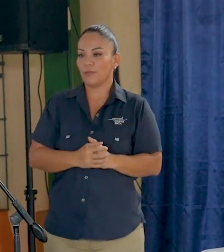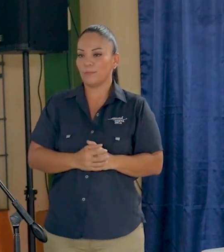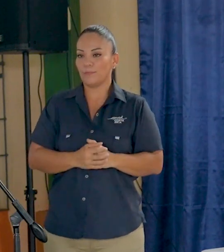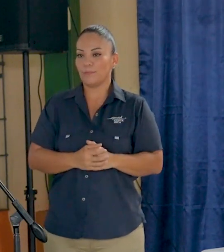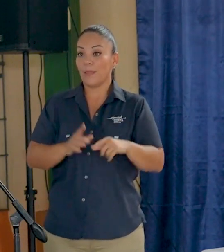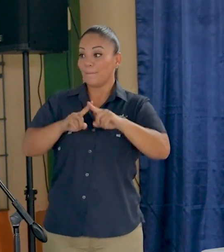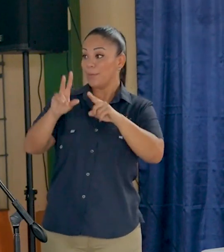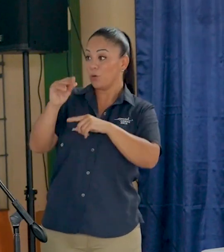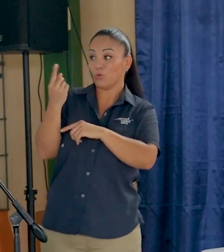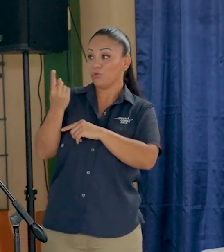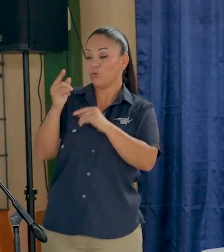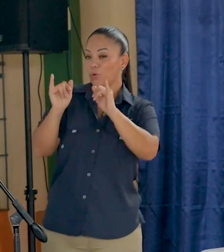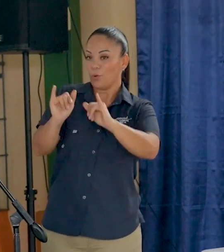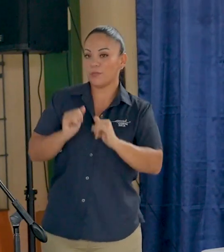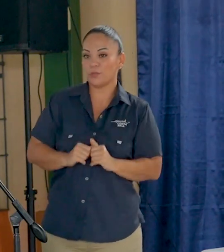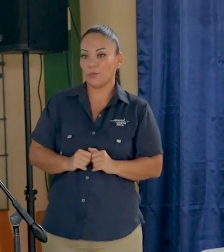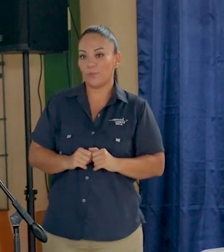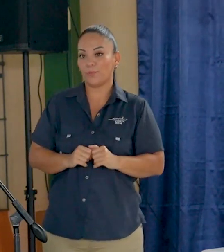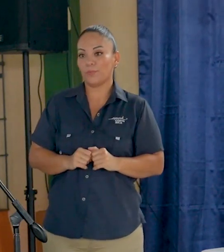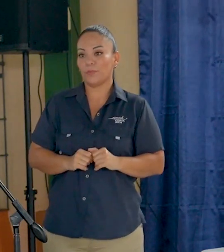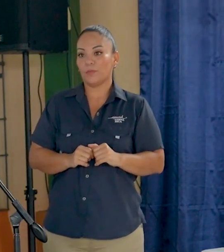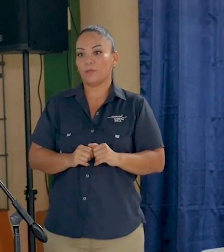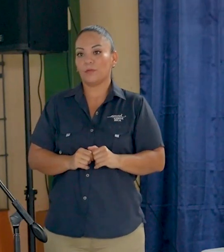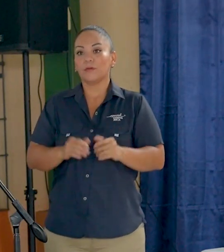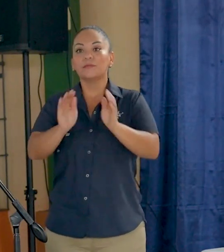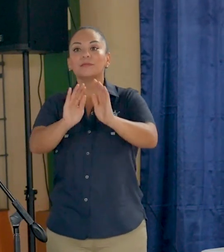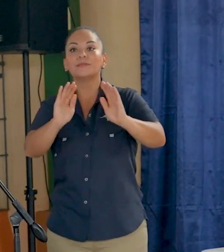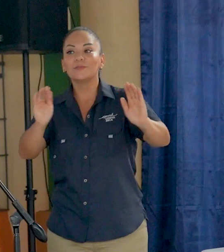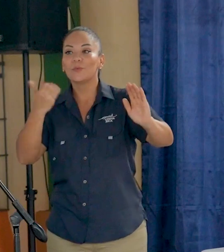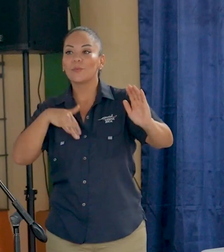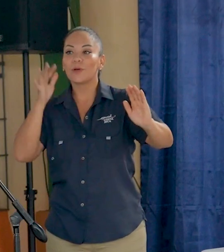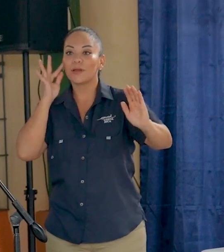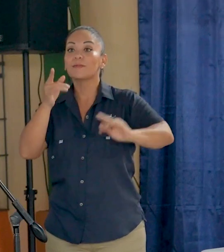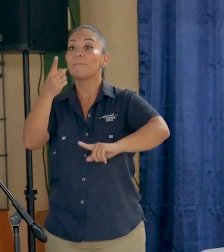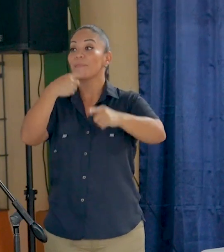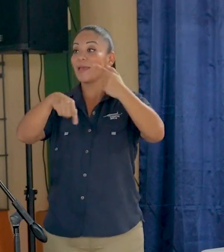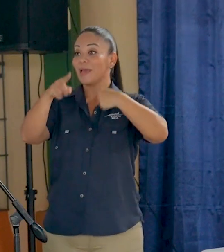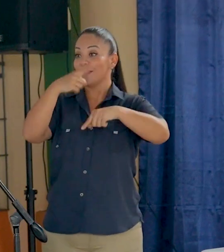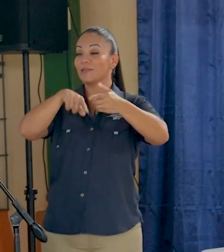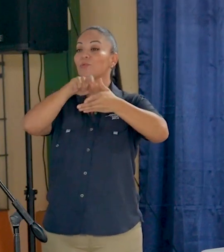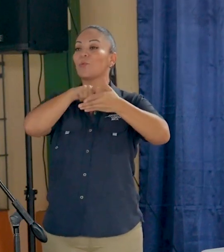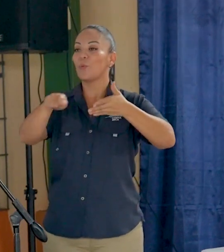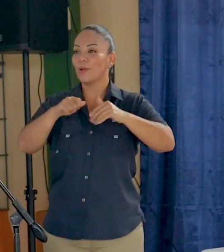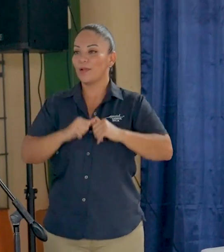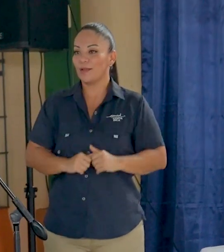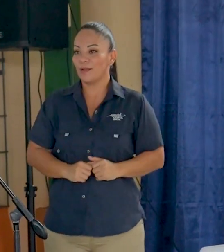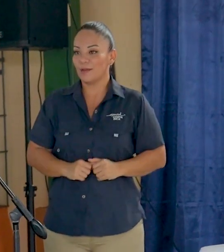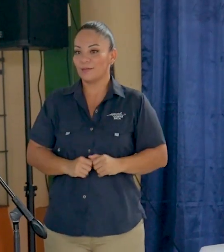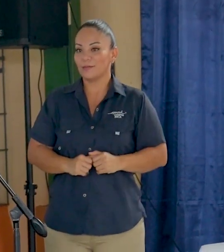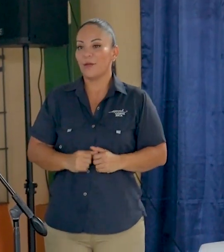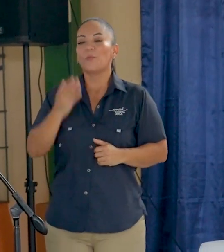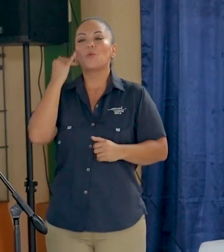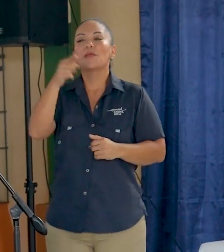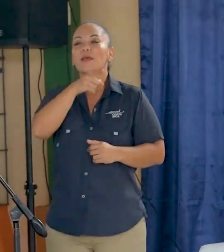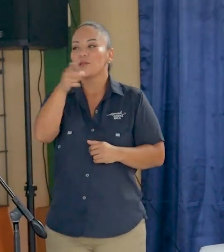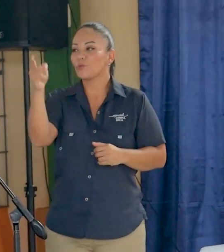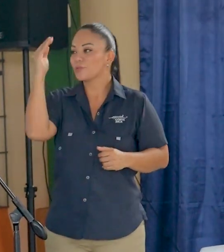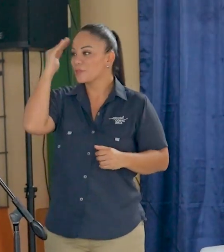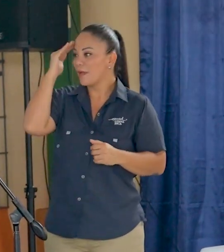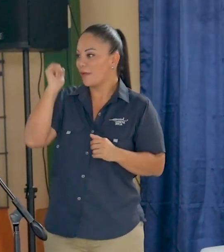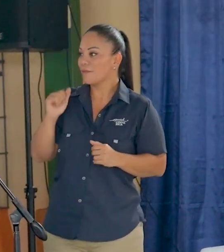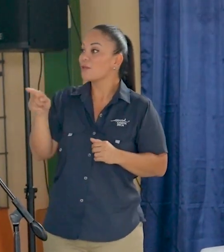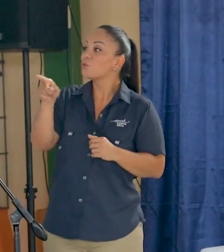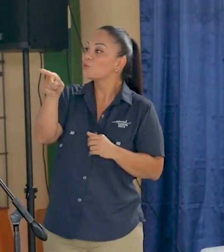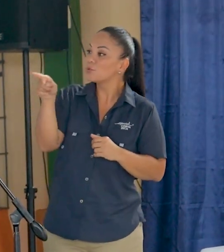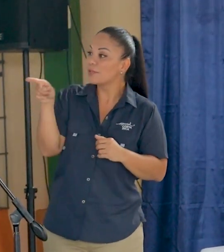allá de eso, estas chiquitas y chiquitos vienen a la escuela porque ellos saben que